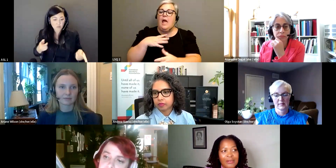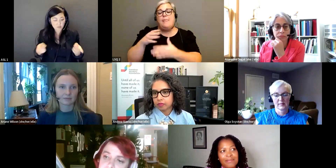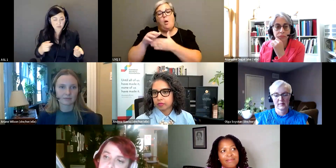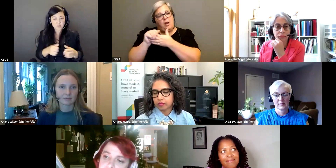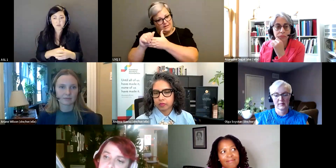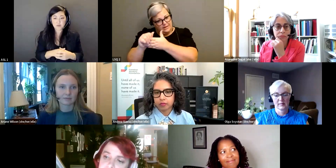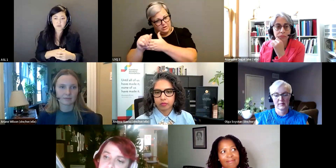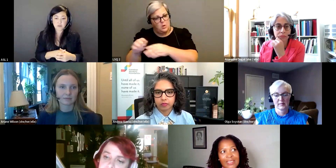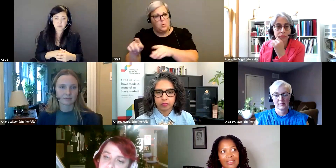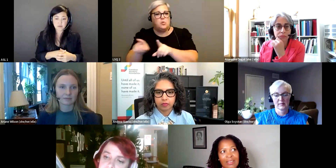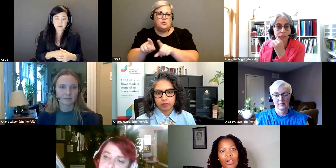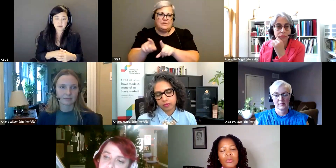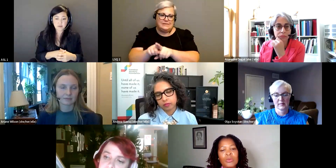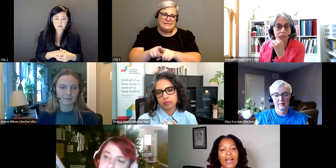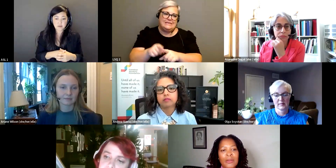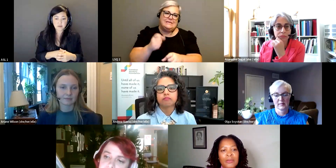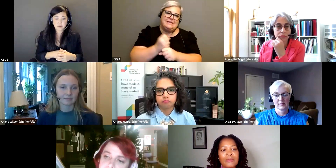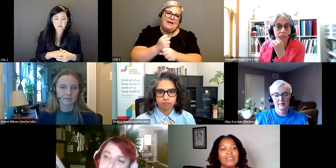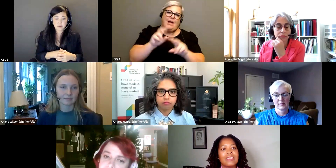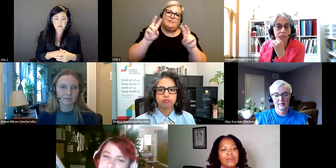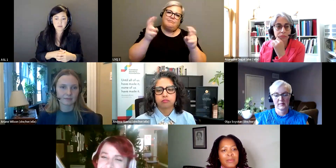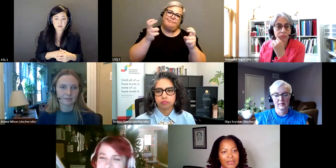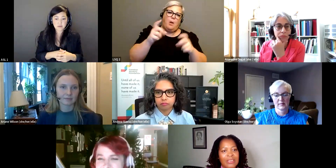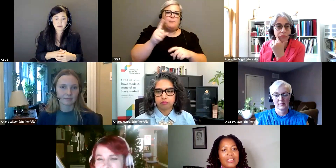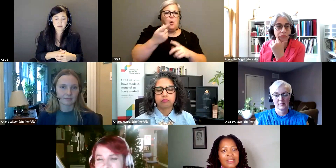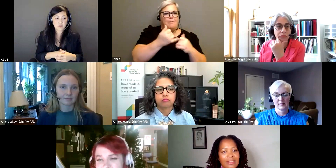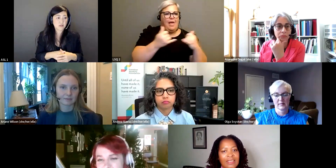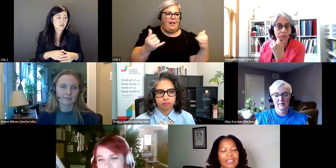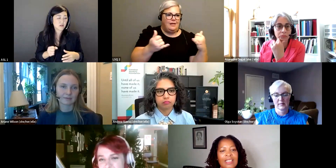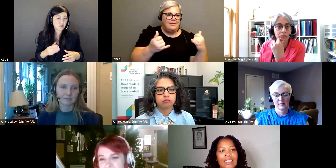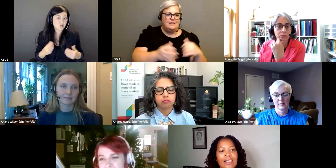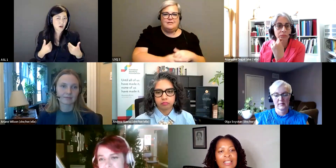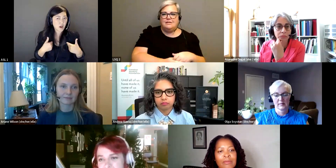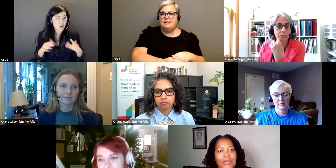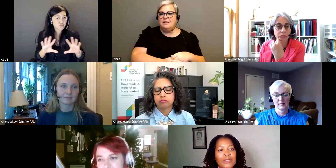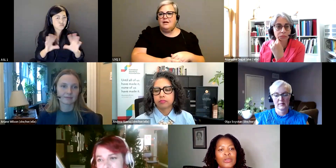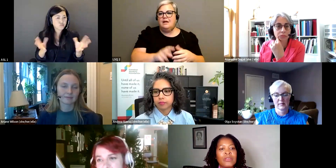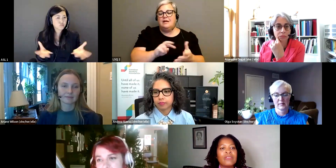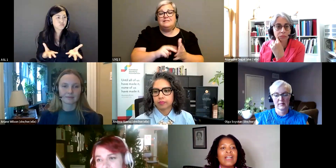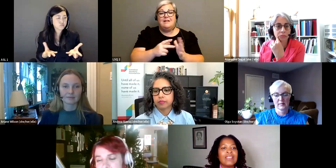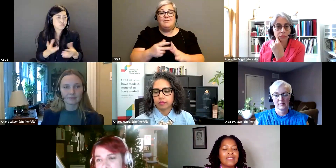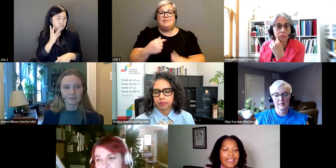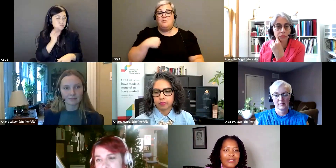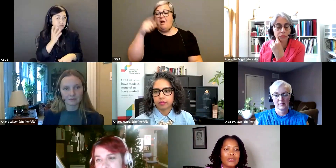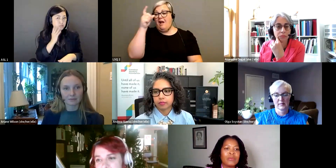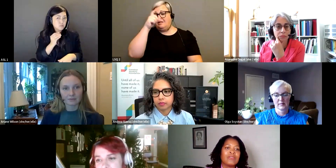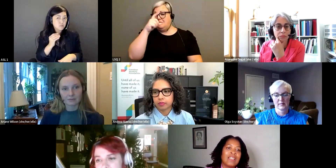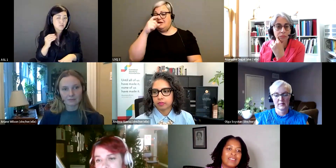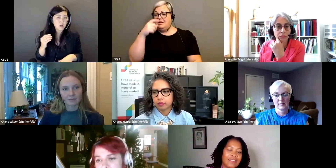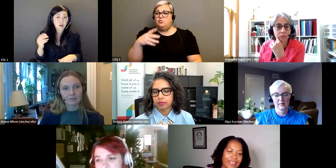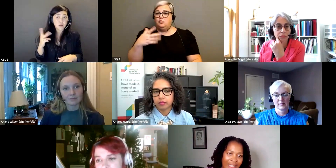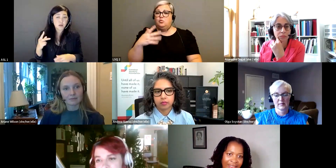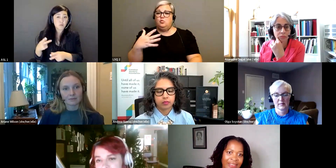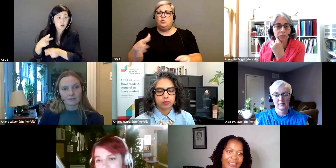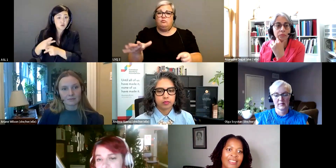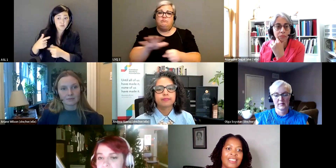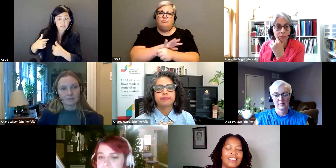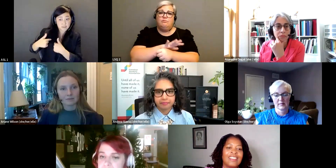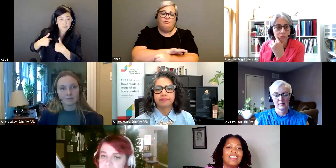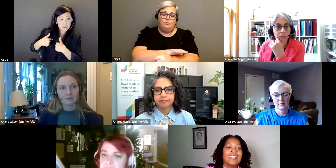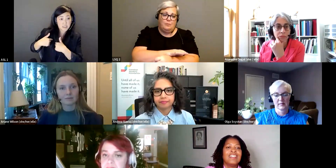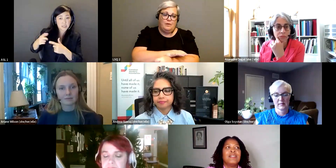et j'ai fait du travail de première ligne. Donc, j'ai une expérience assez complète. J'ai